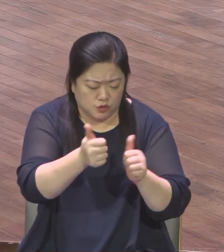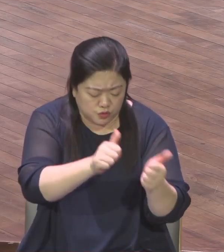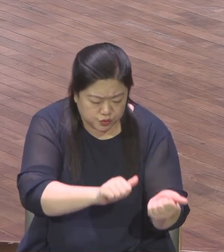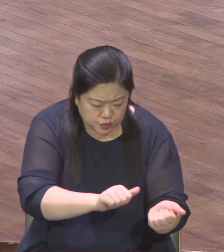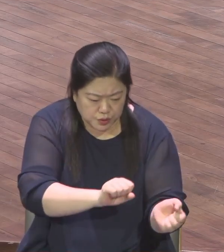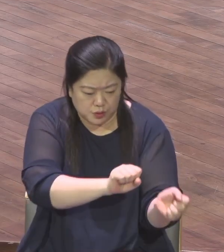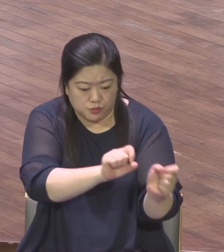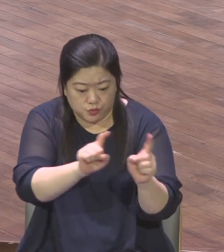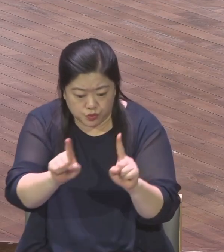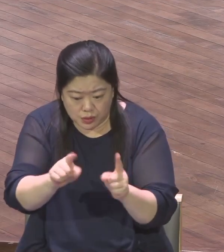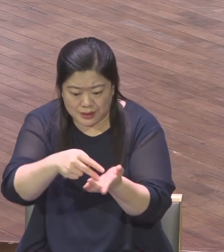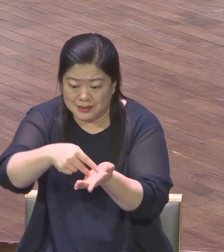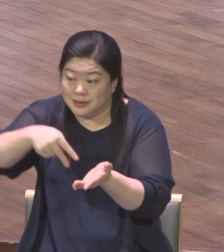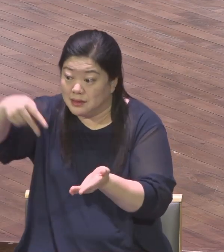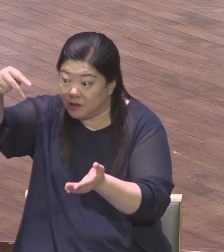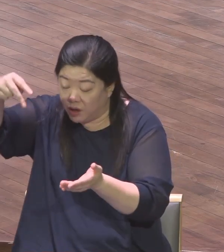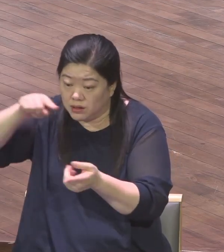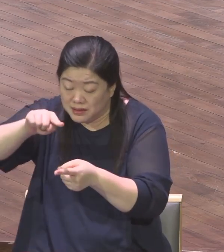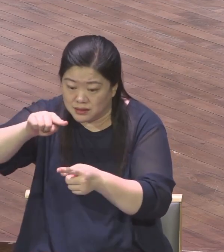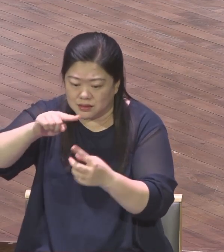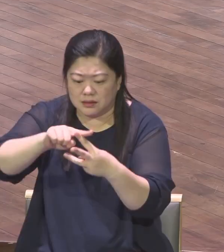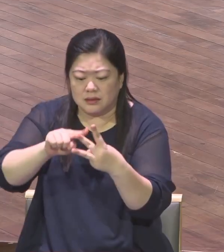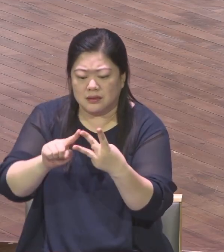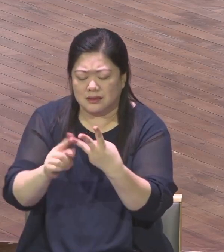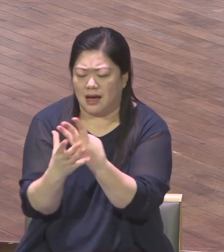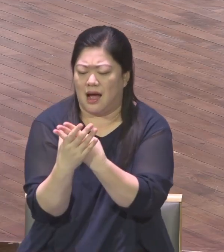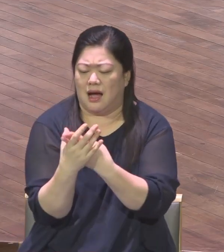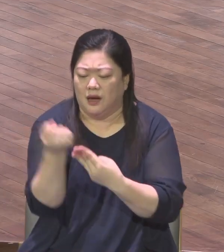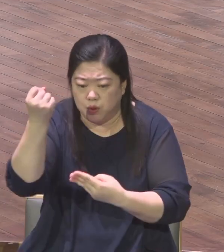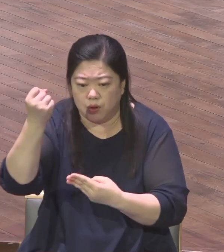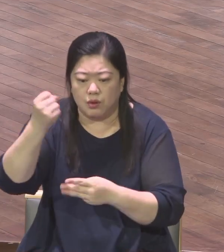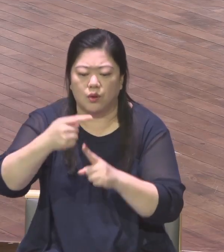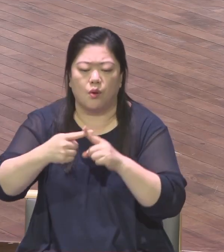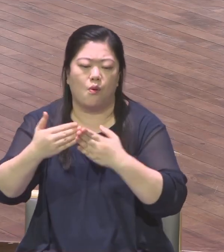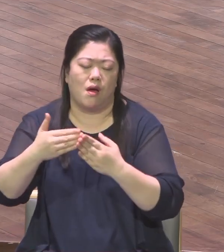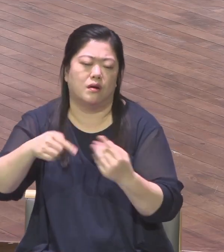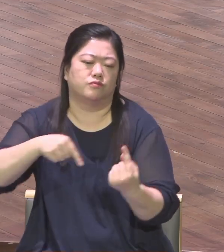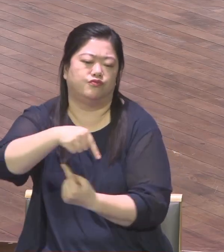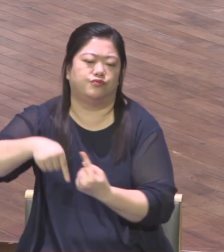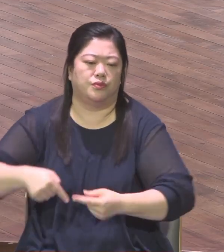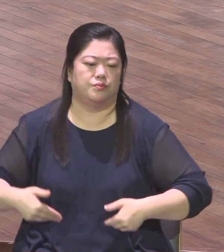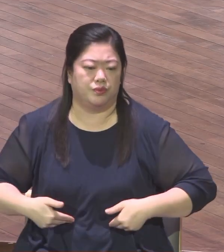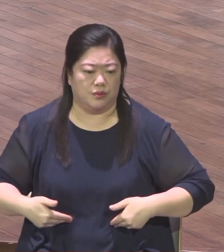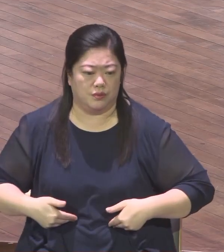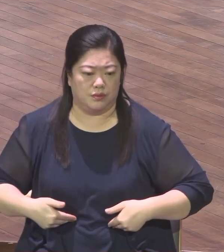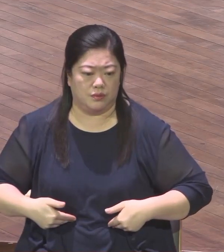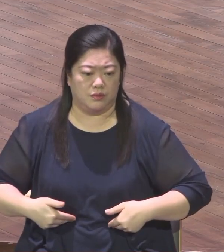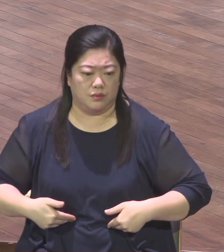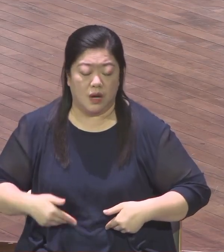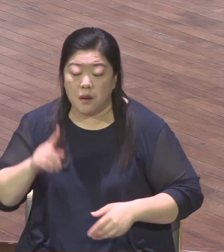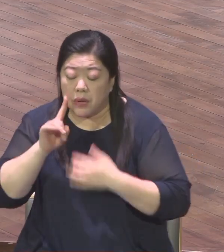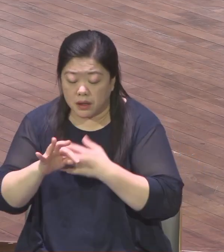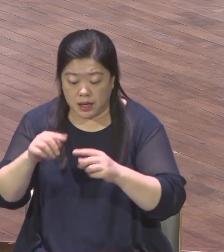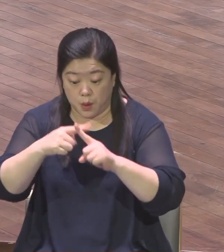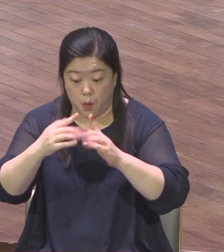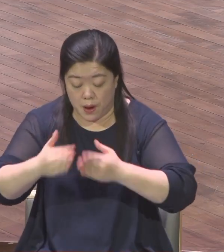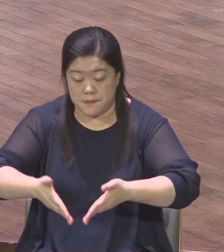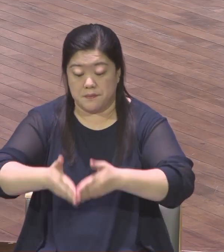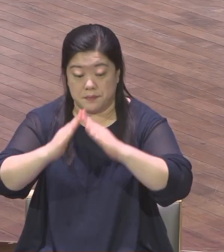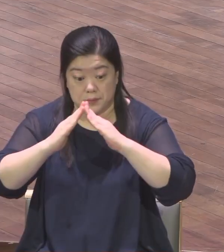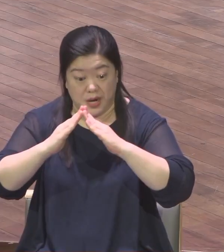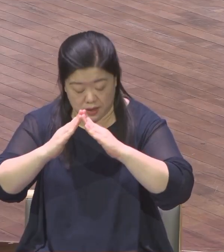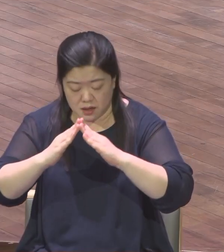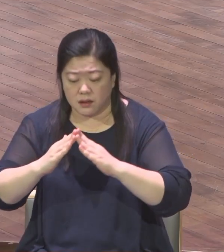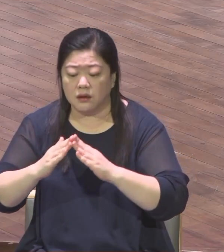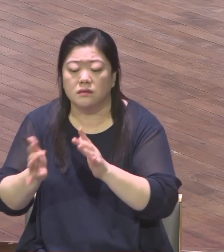말씀 중심으로 영적 무브먼트가 일어났다. 하나님 말씀 중심으로, 말씀 중심. 사람 말